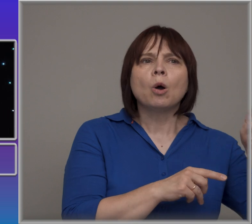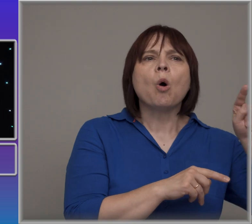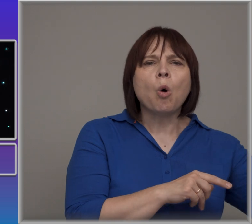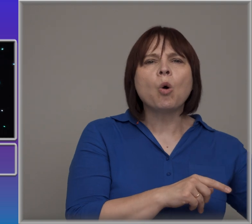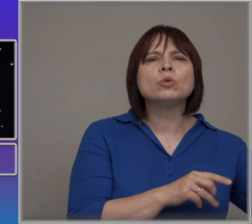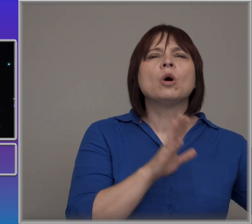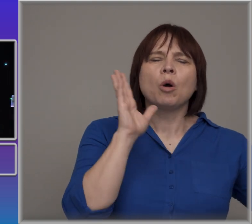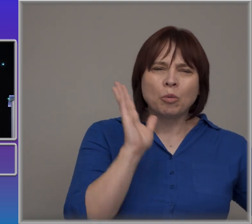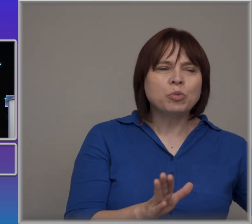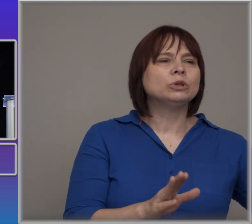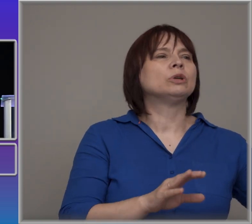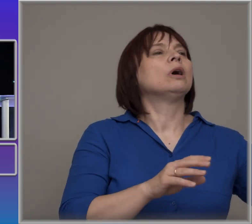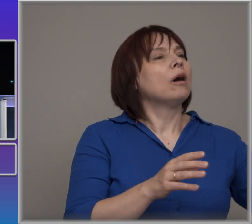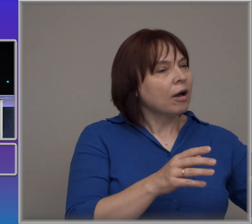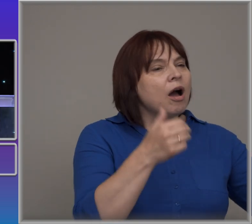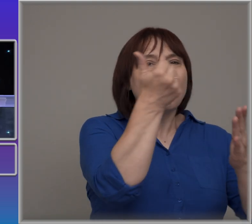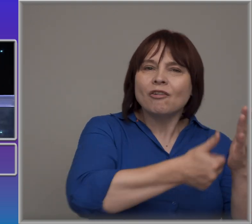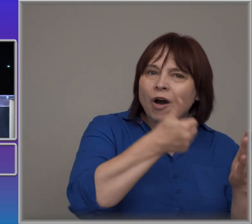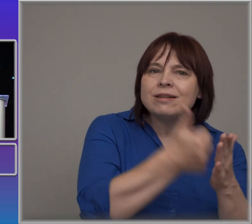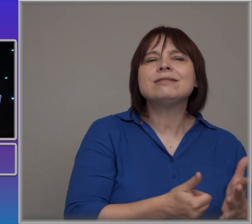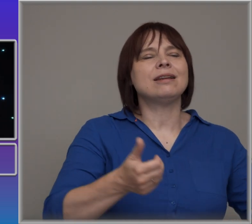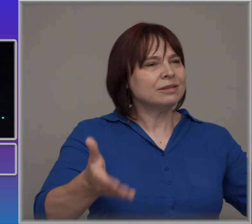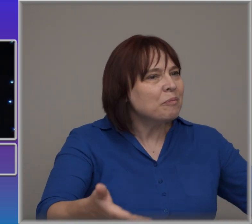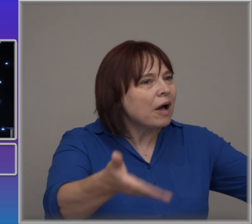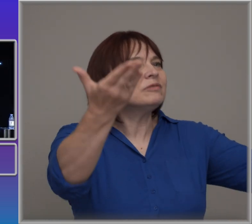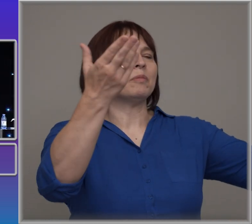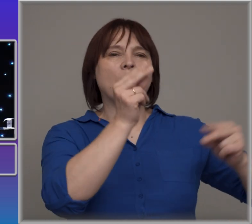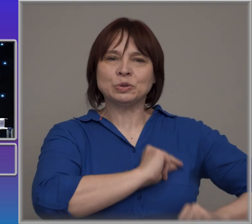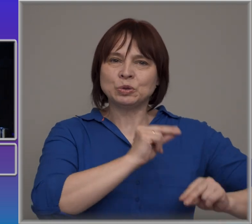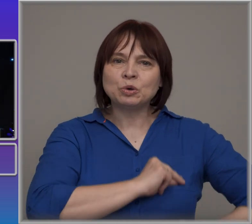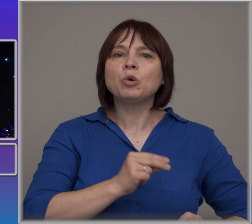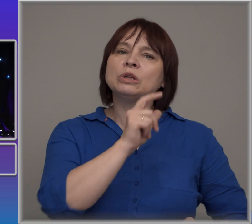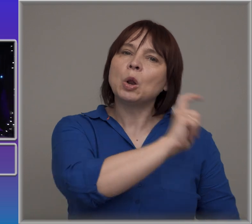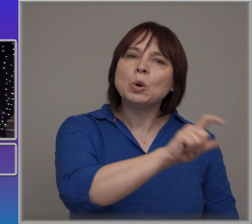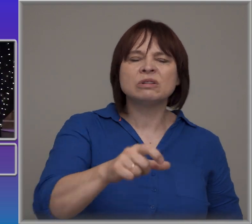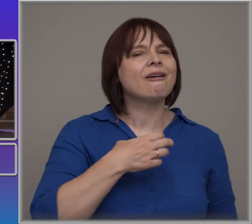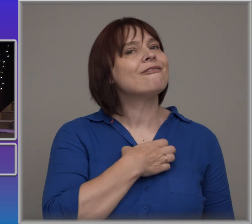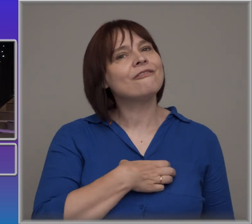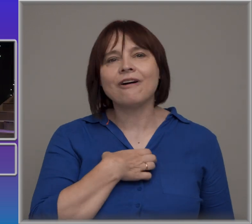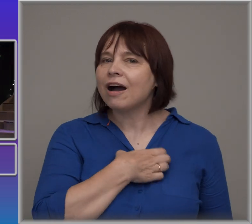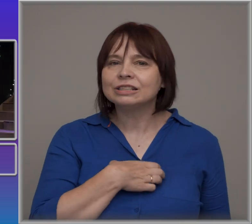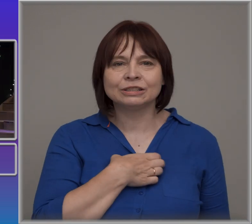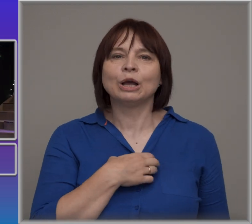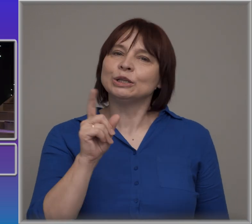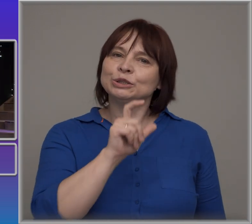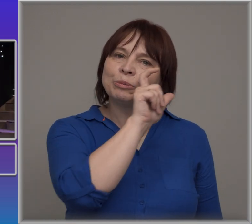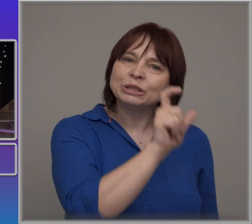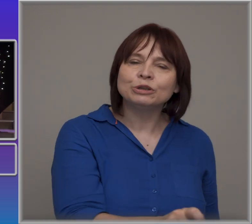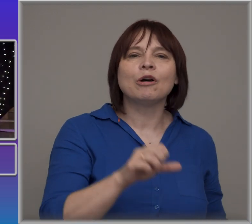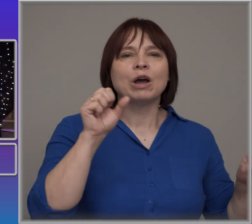Средневековье. И уже в это время, во время Возрождения, 15-16 век,